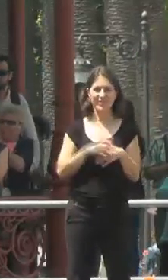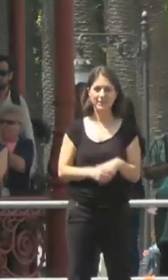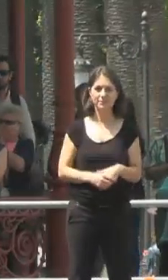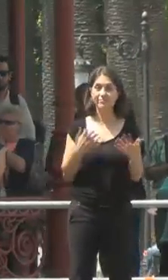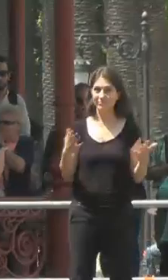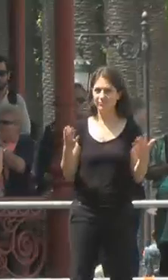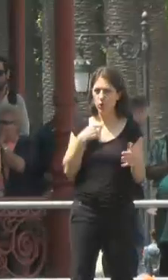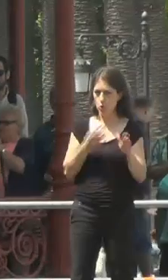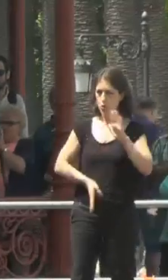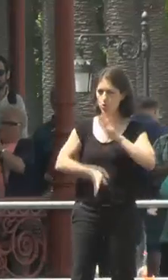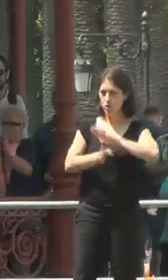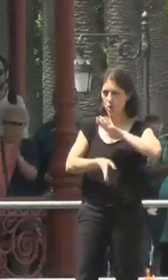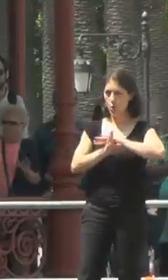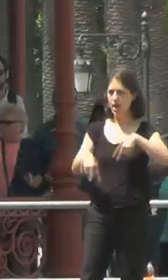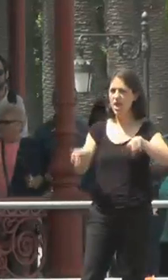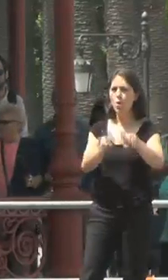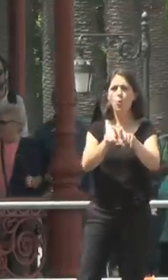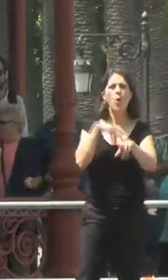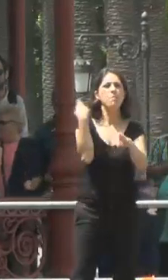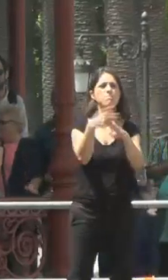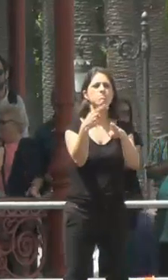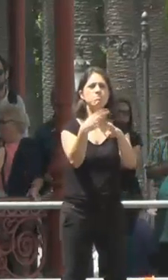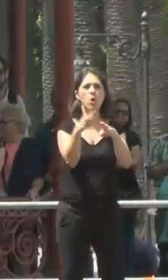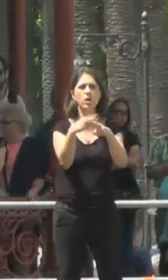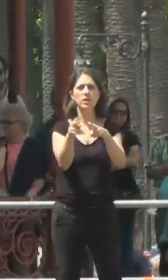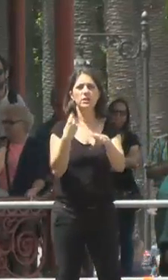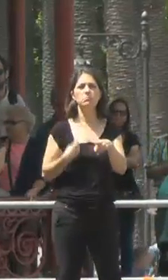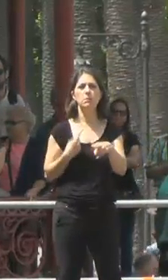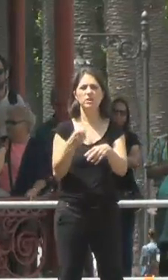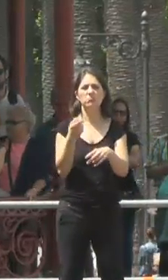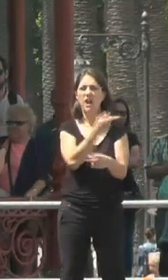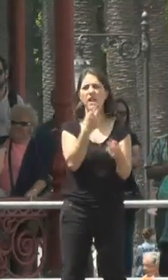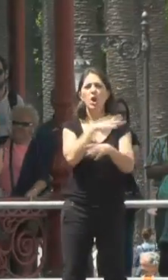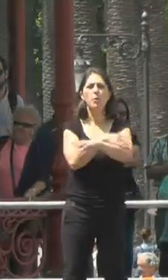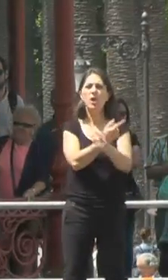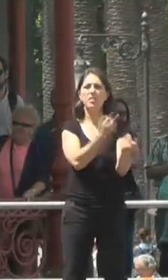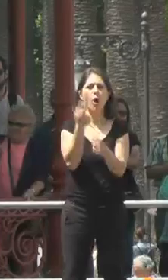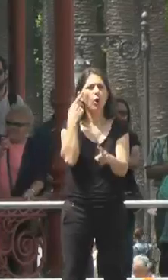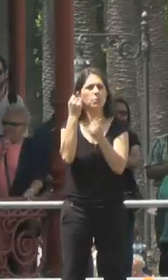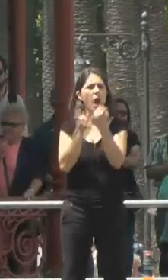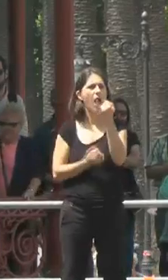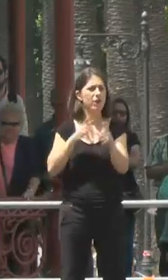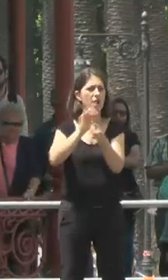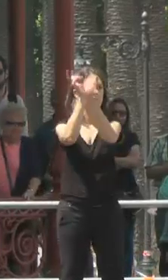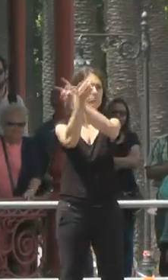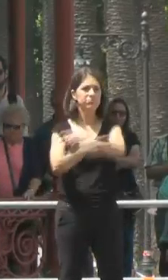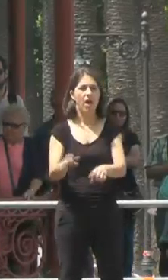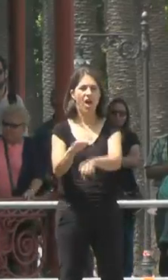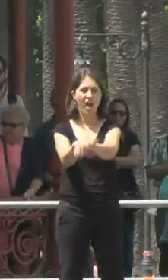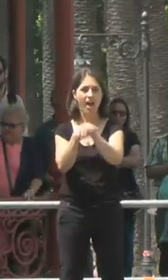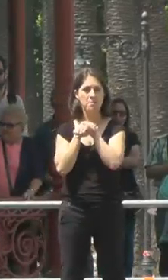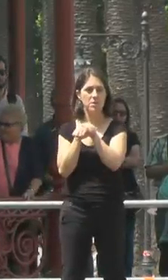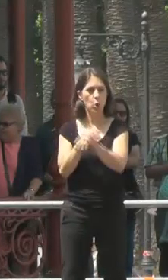Para seguir con estas políticas necesitamos un gobierno aliado con el cambio, un gobierno aliado con